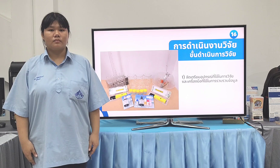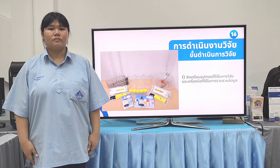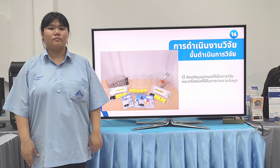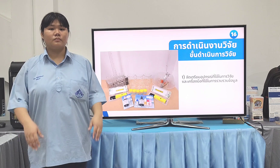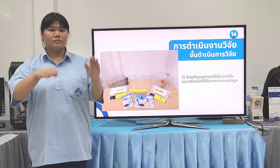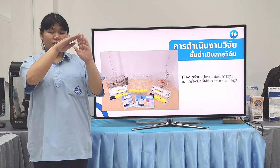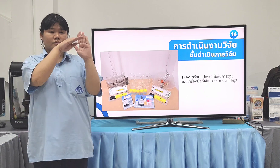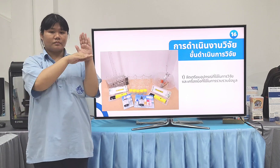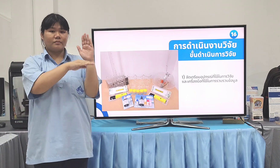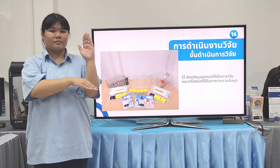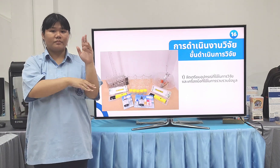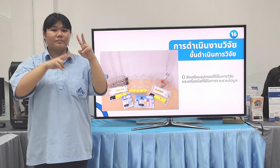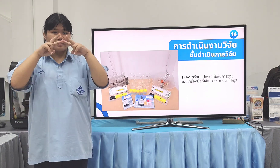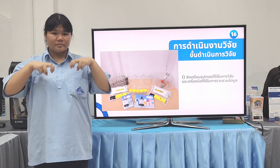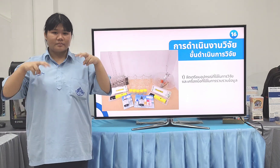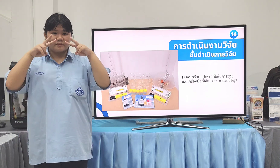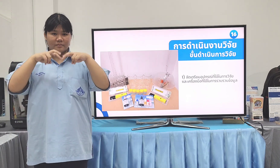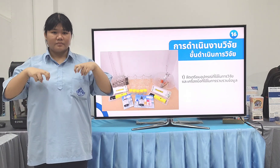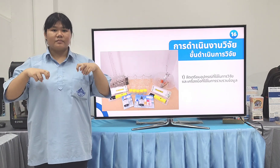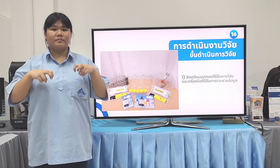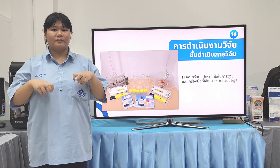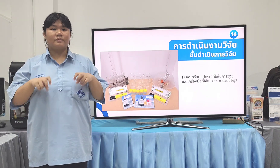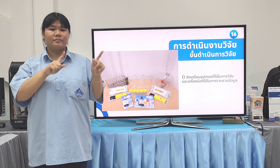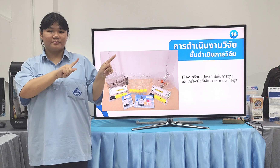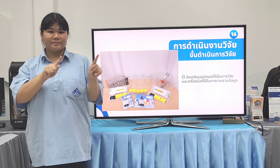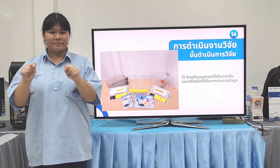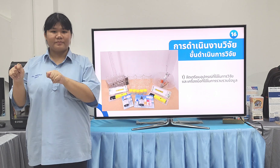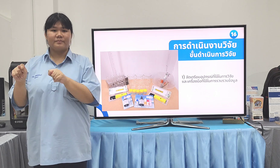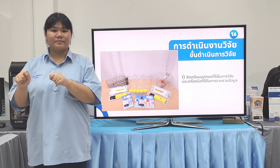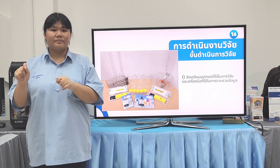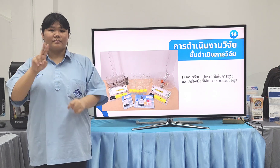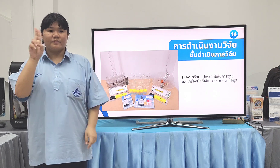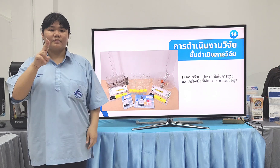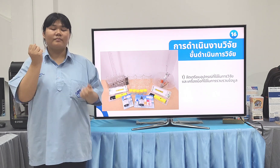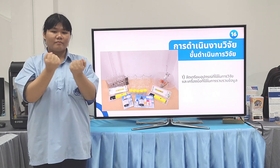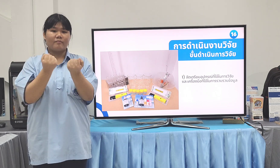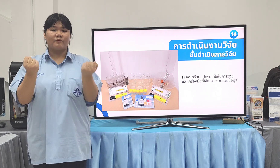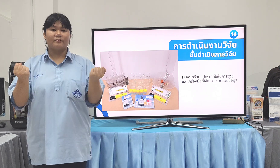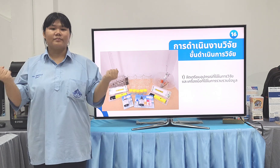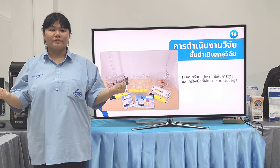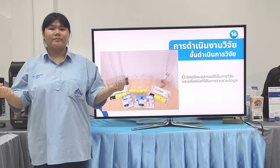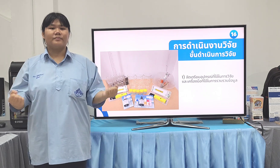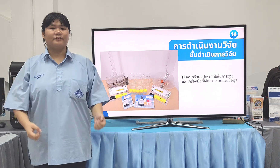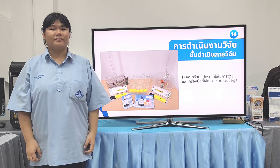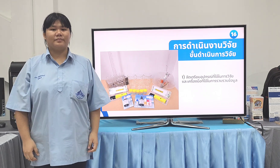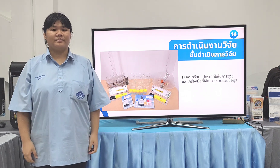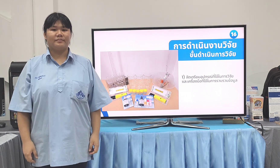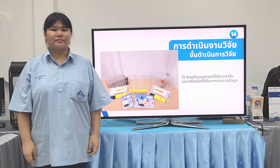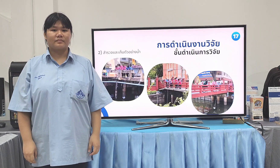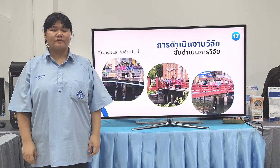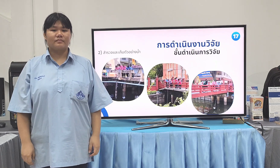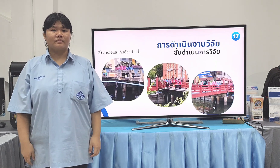ศึกษาขั้นตอนดำเนินการวิจัยโดยเราจะจัดเตรียมอุปกรณ์ที่ใช้ในการ